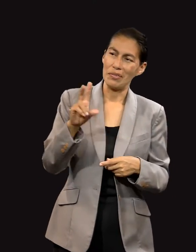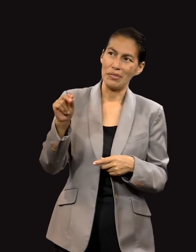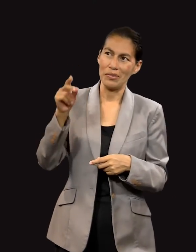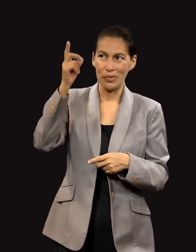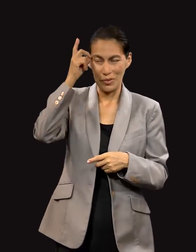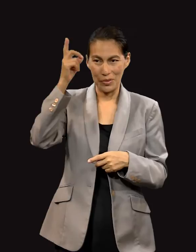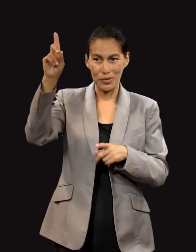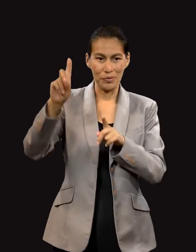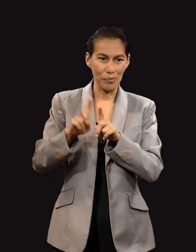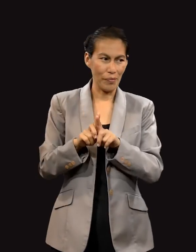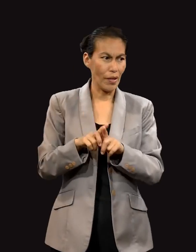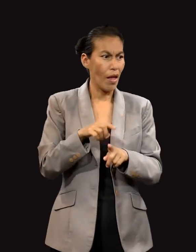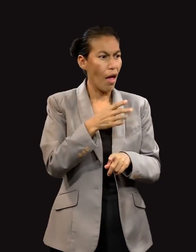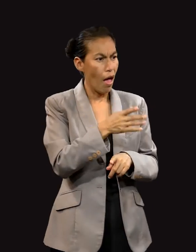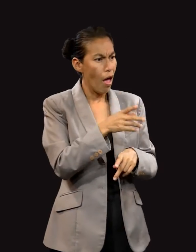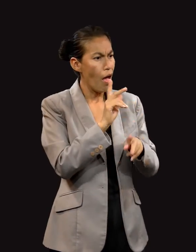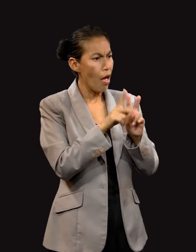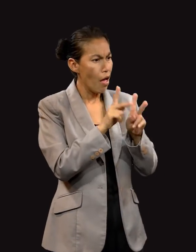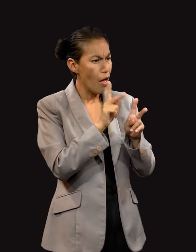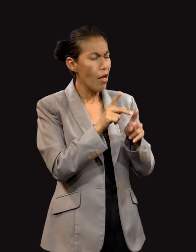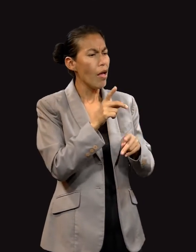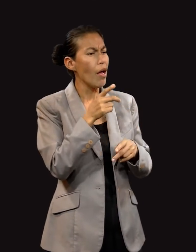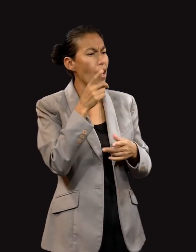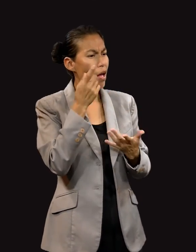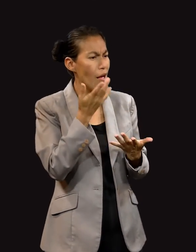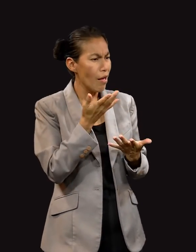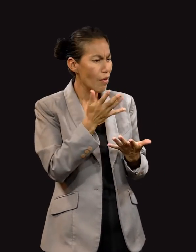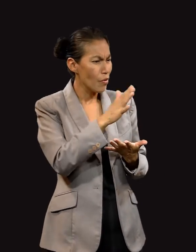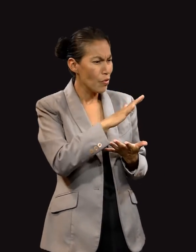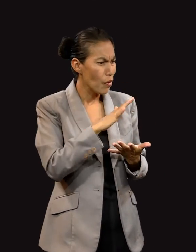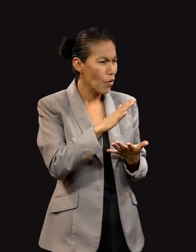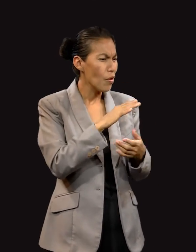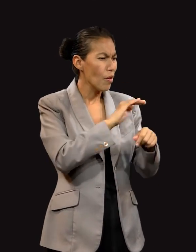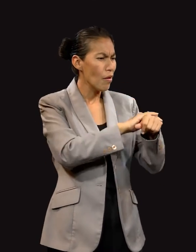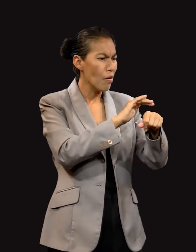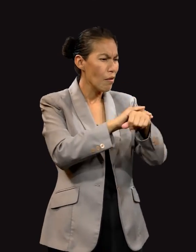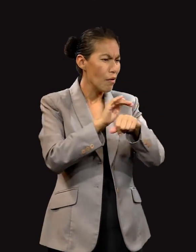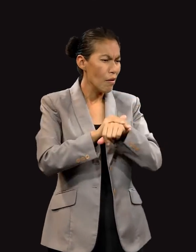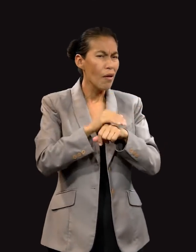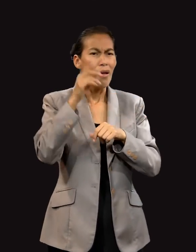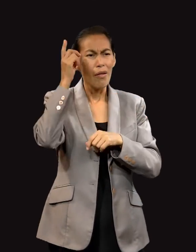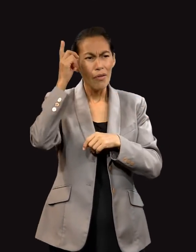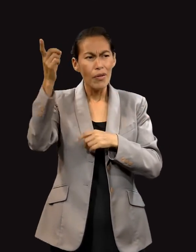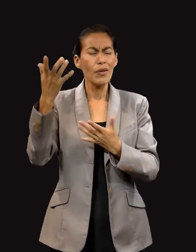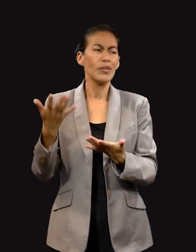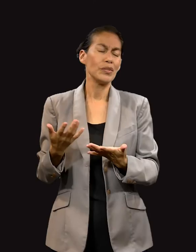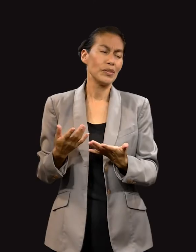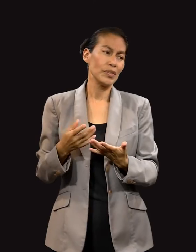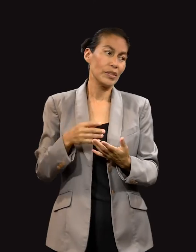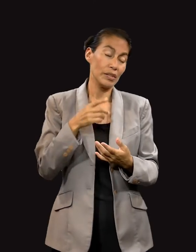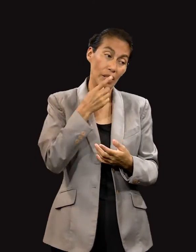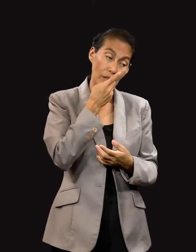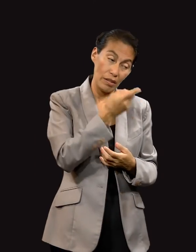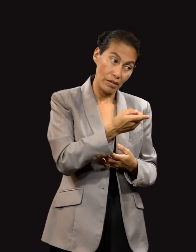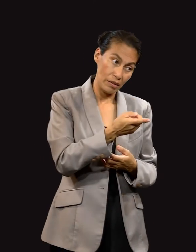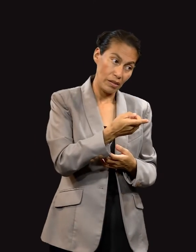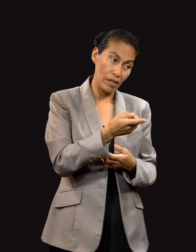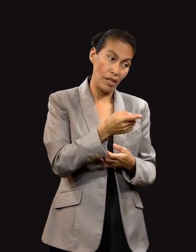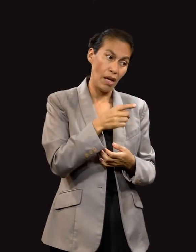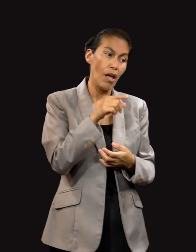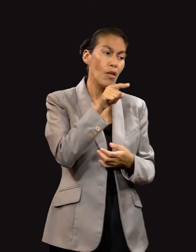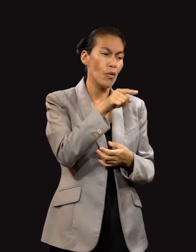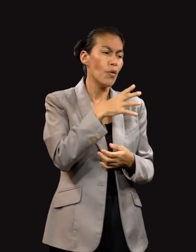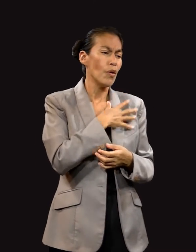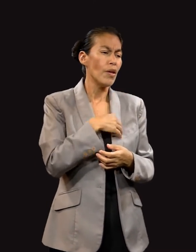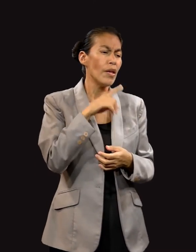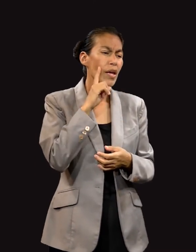digo, yo ordeno, no, no, no. Es un diálogo. Sí. Es un compañerismo donde Dios a veces te dice, hija,